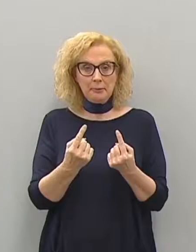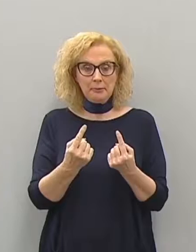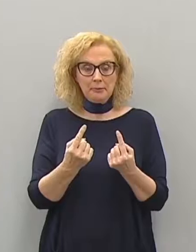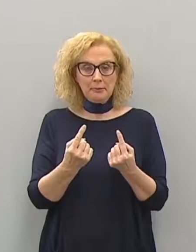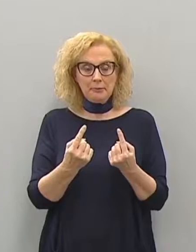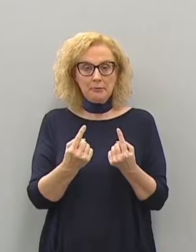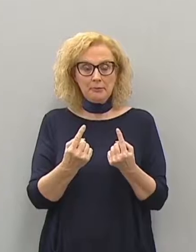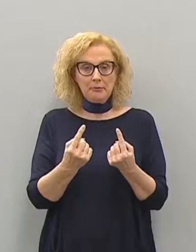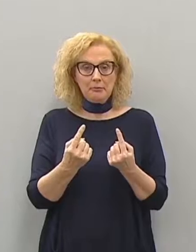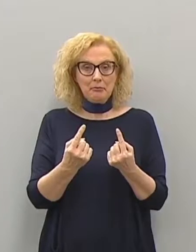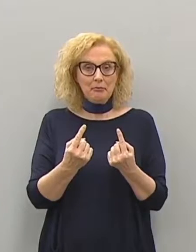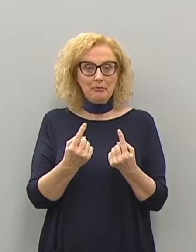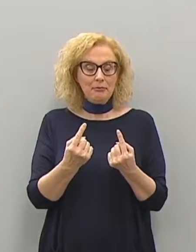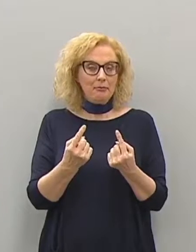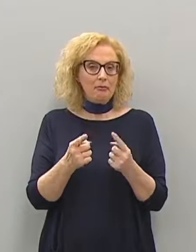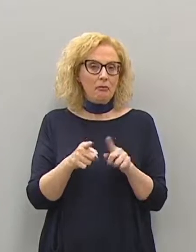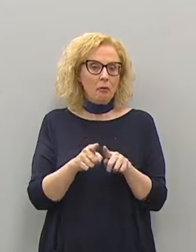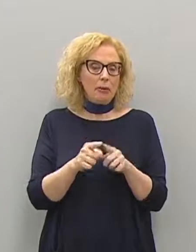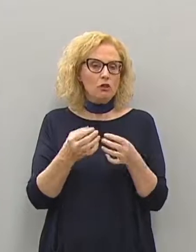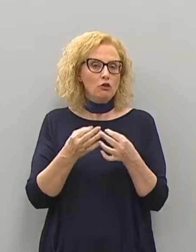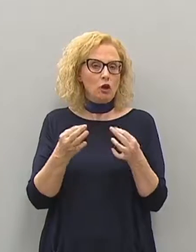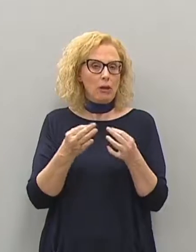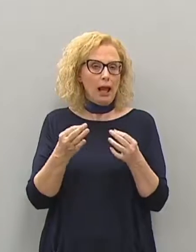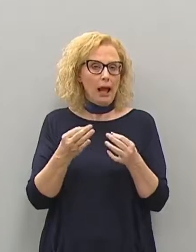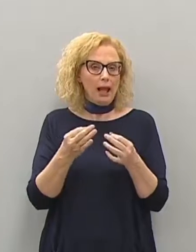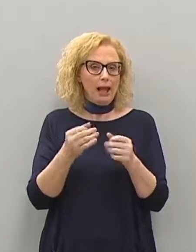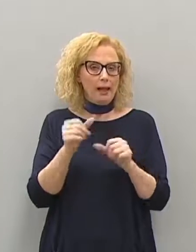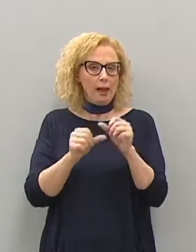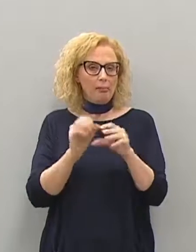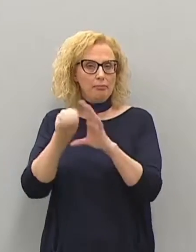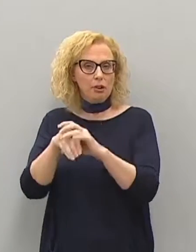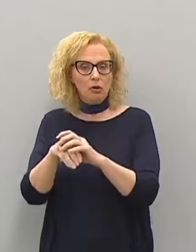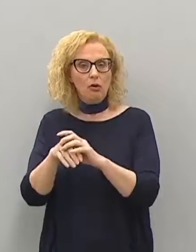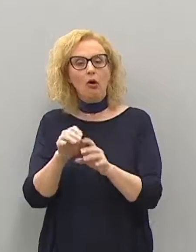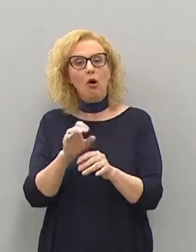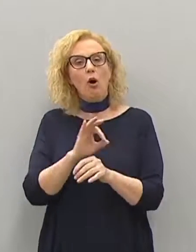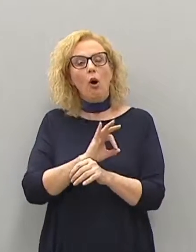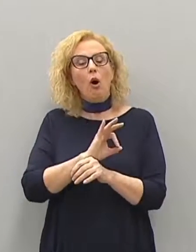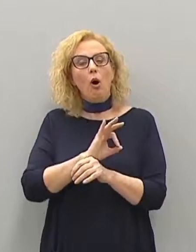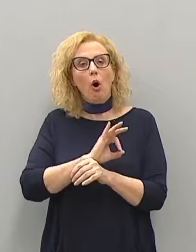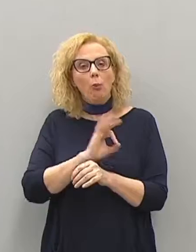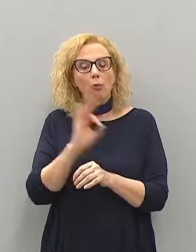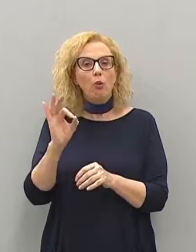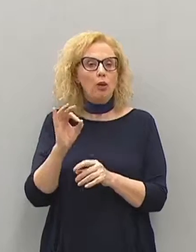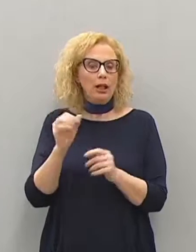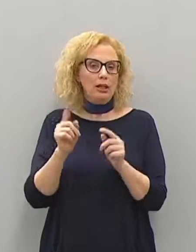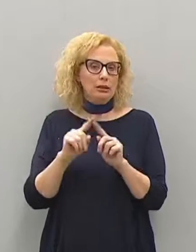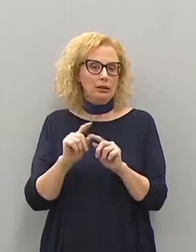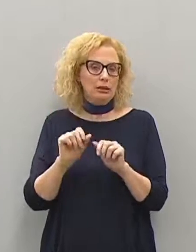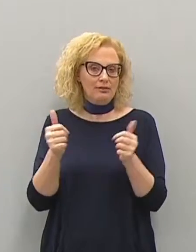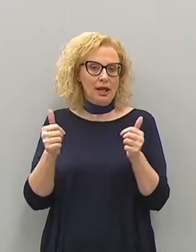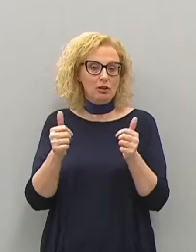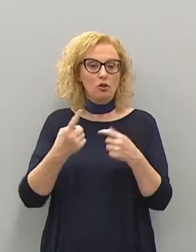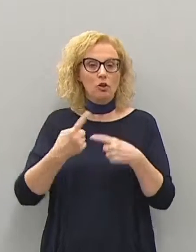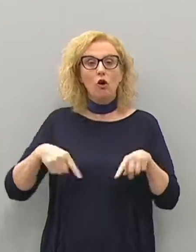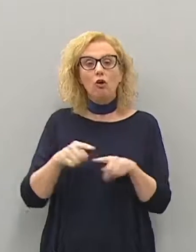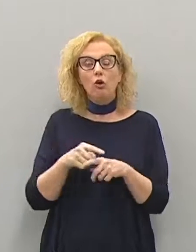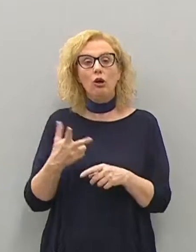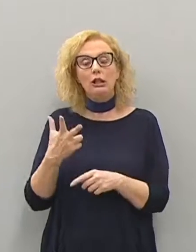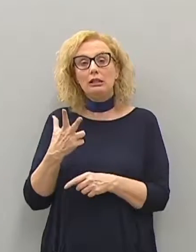un salto normale oppure se un percorso crediamo e auspichiamo che se ovviamente